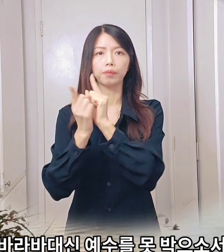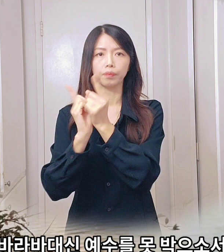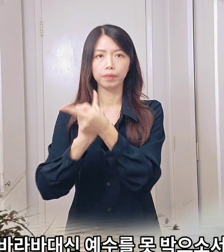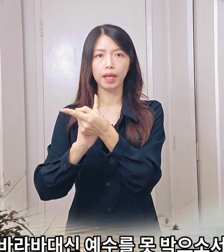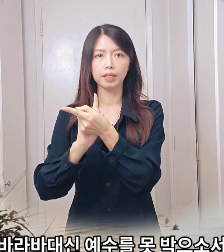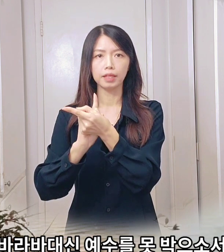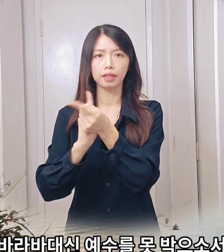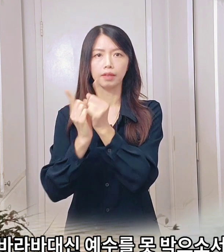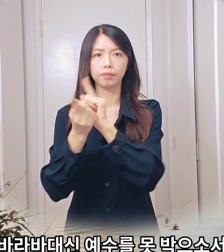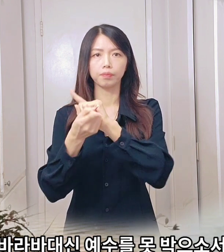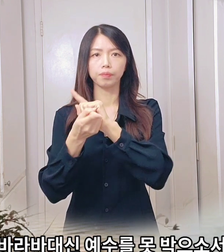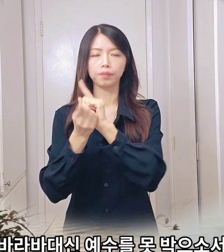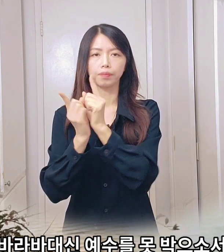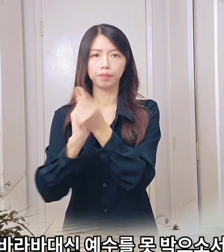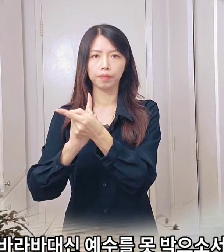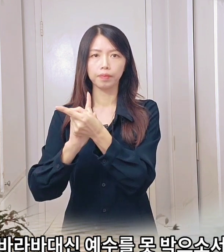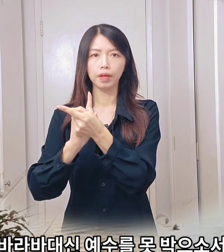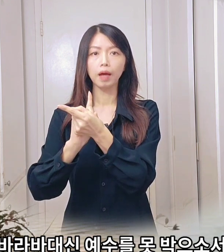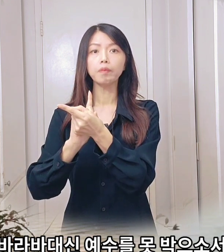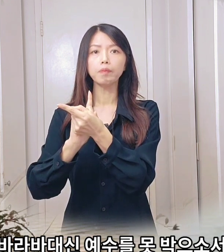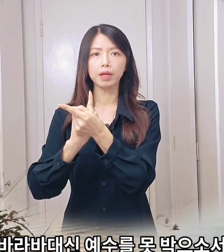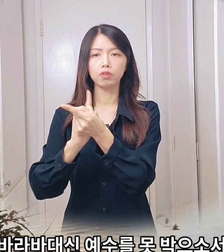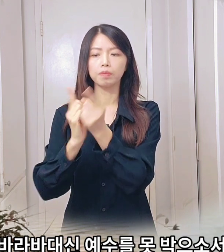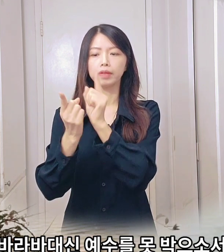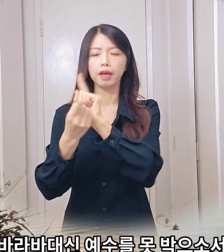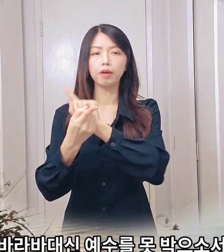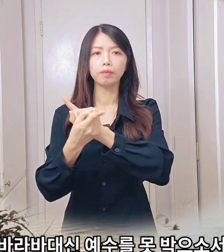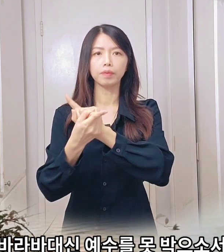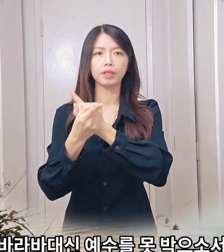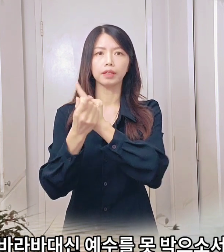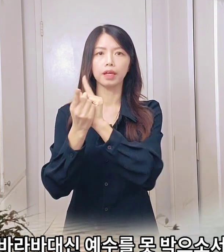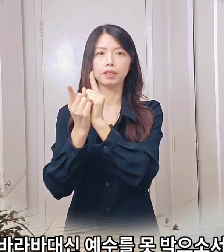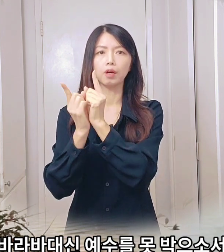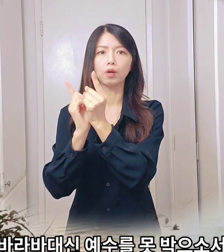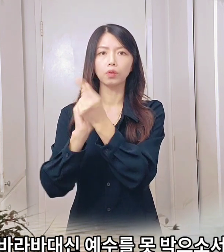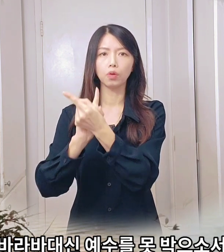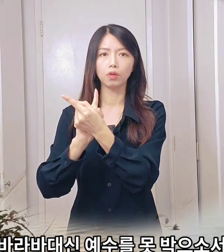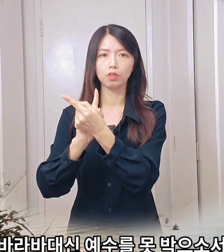돌려주시면 대신 한 번만 해주시면 돼요. 이